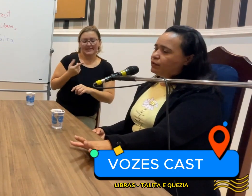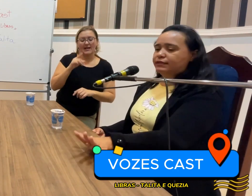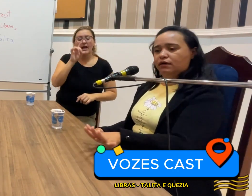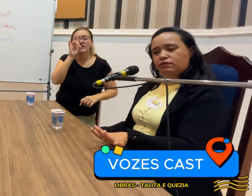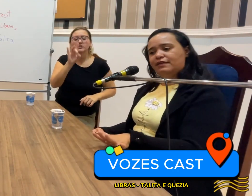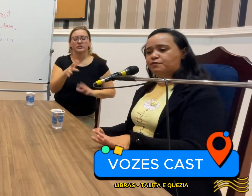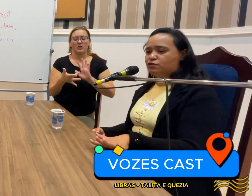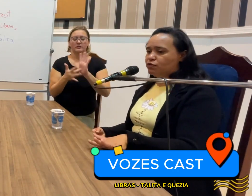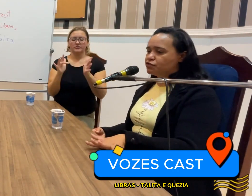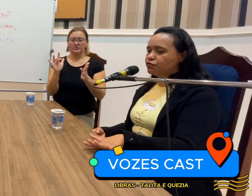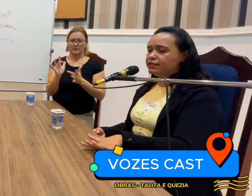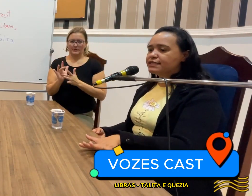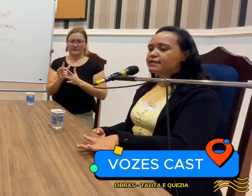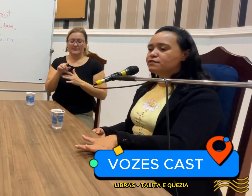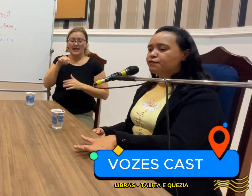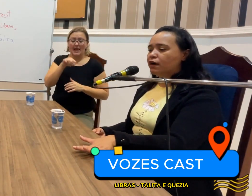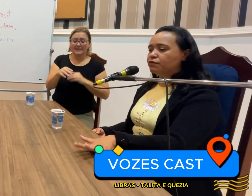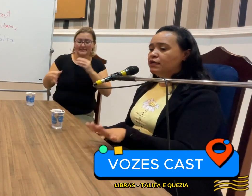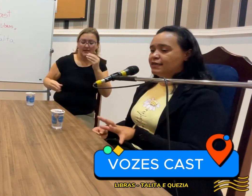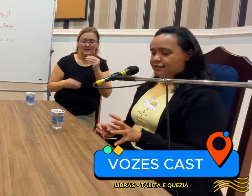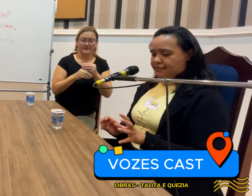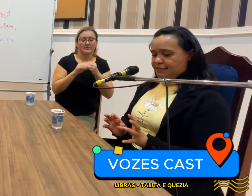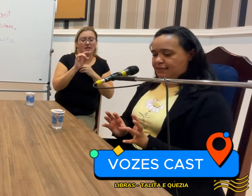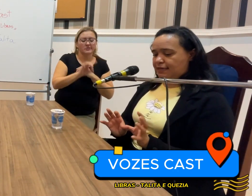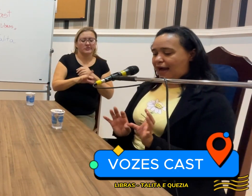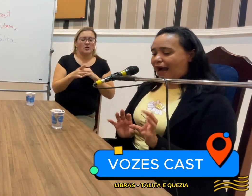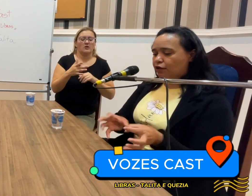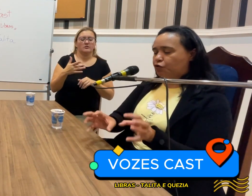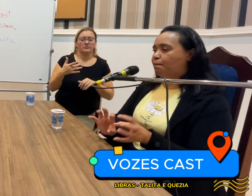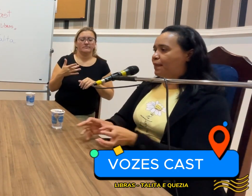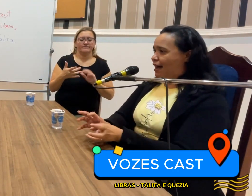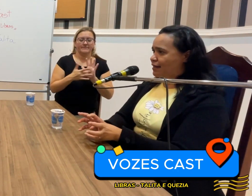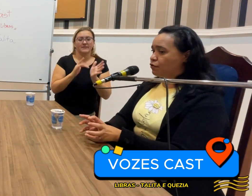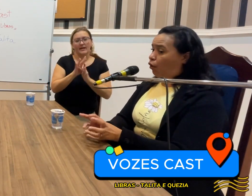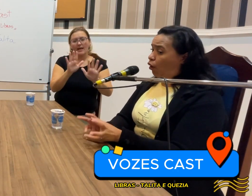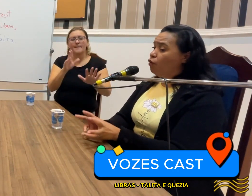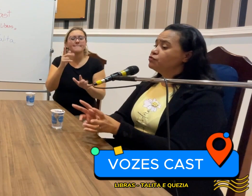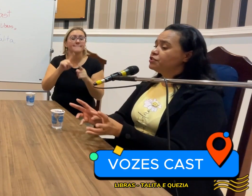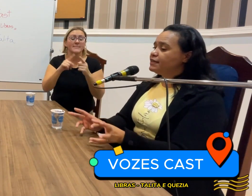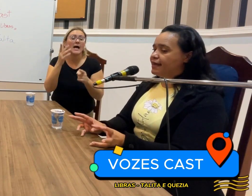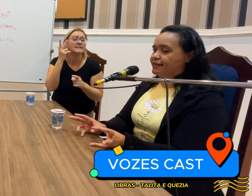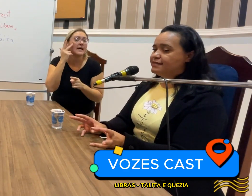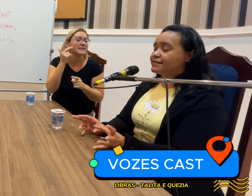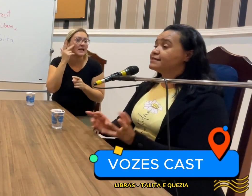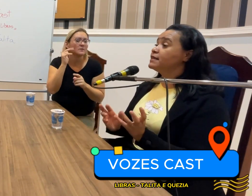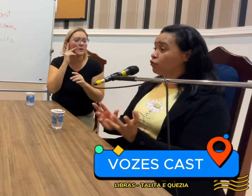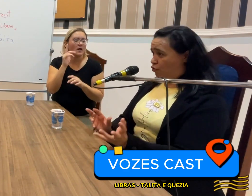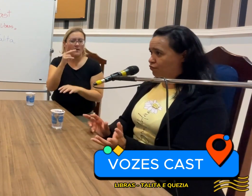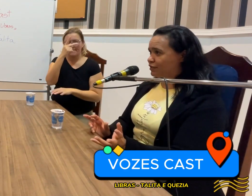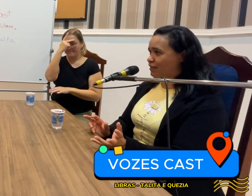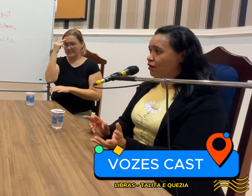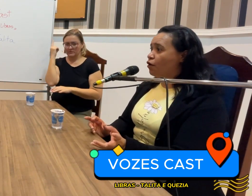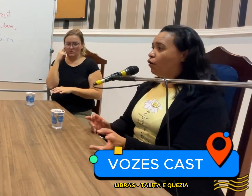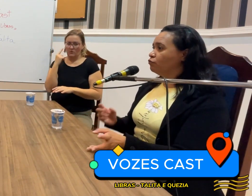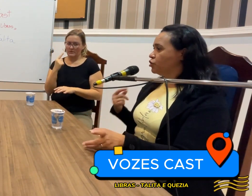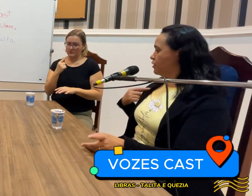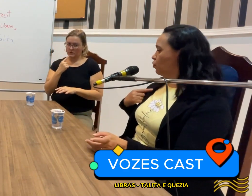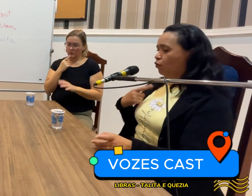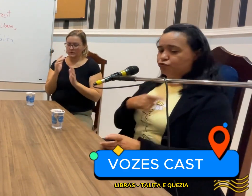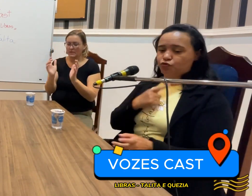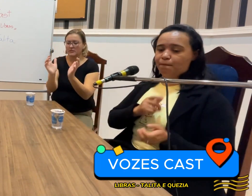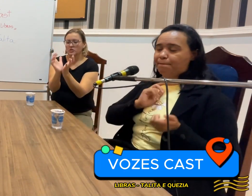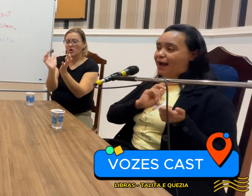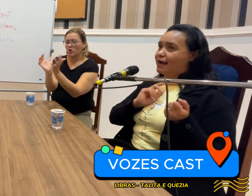é natural, então, que as pessoas surdas eles vão se agrupar onde eles se encontrem, onde